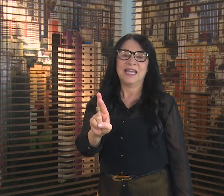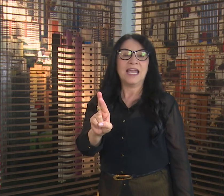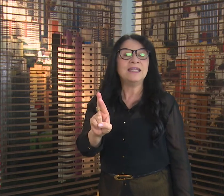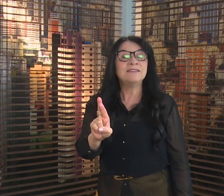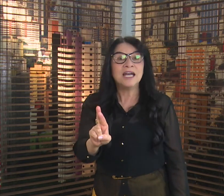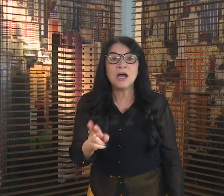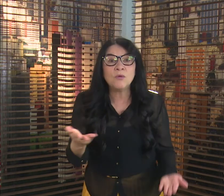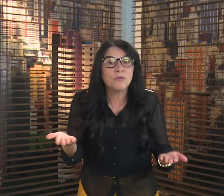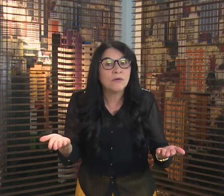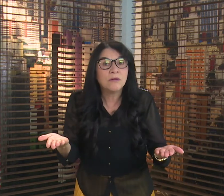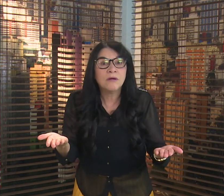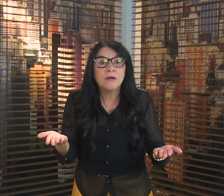Então,